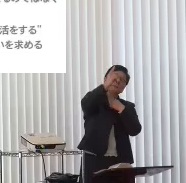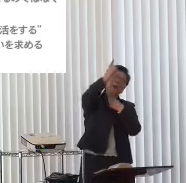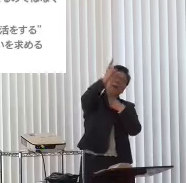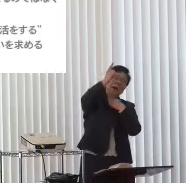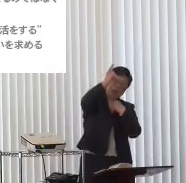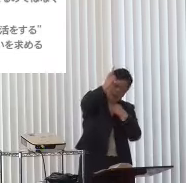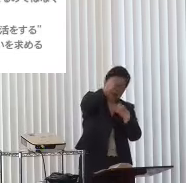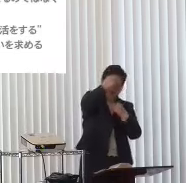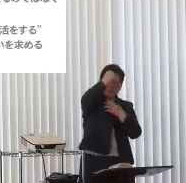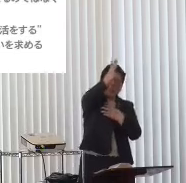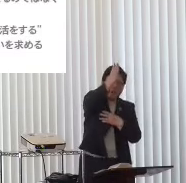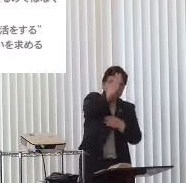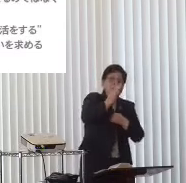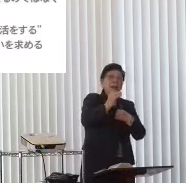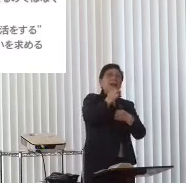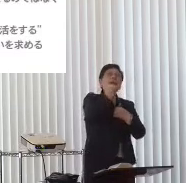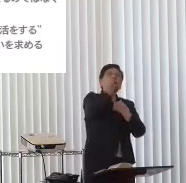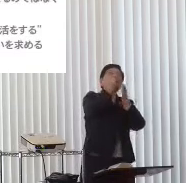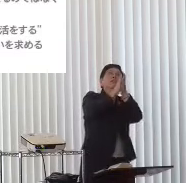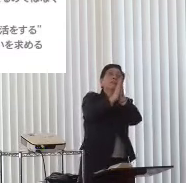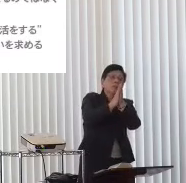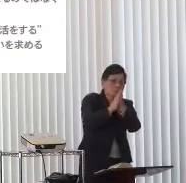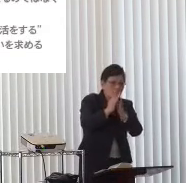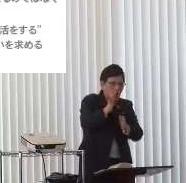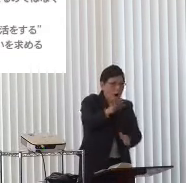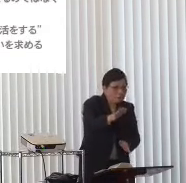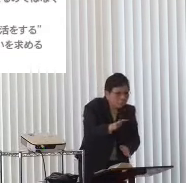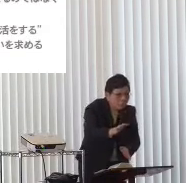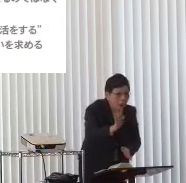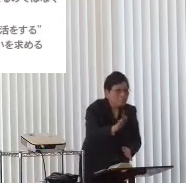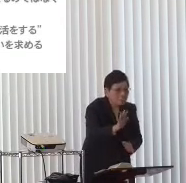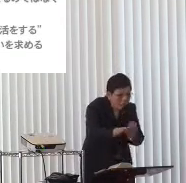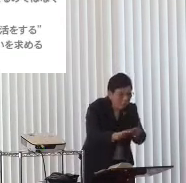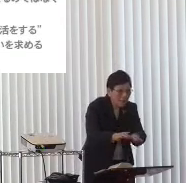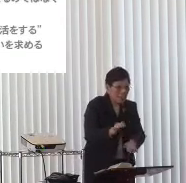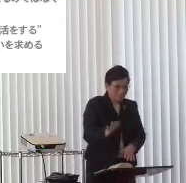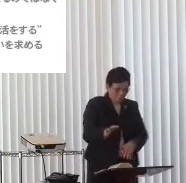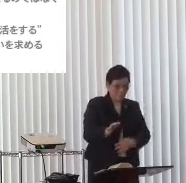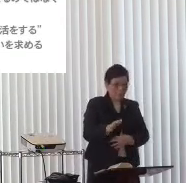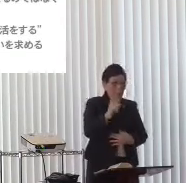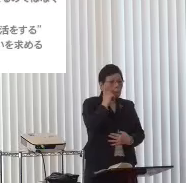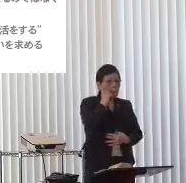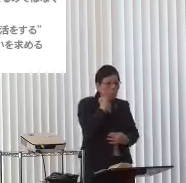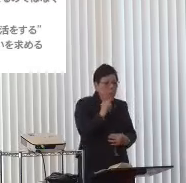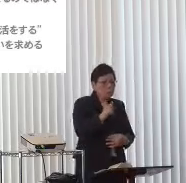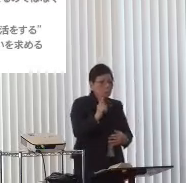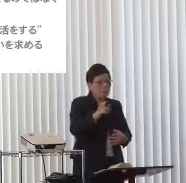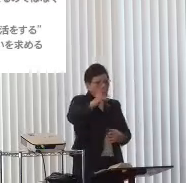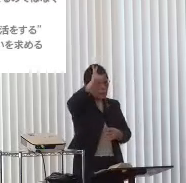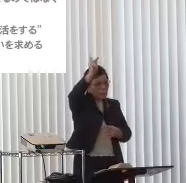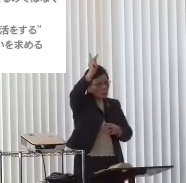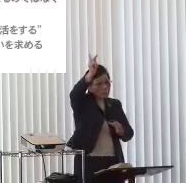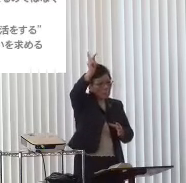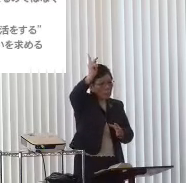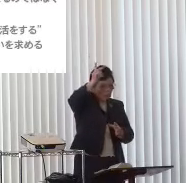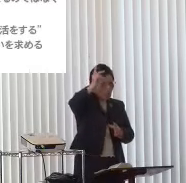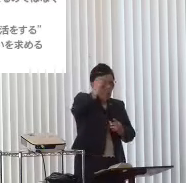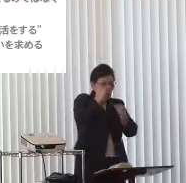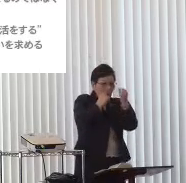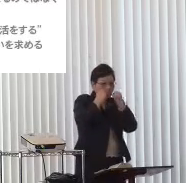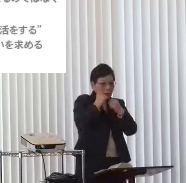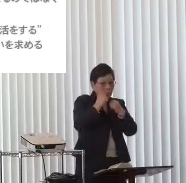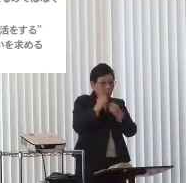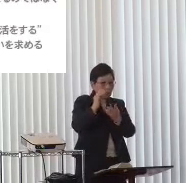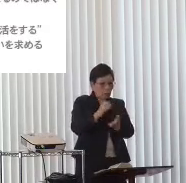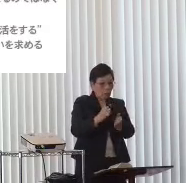じゃないかなということはあるかもしれませんね。もしそういうことがあるんだったら、やっぱりその神を悲しませていることからは